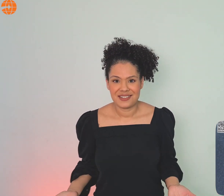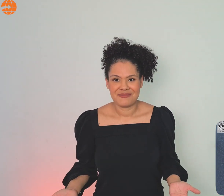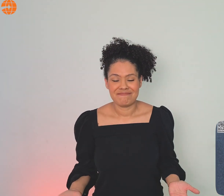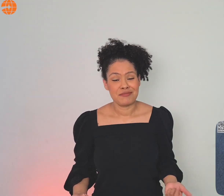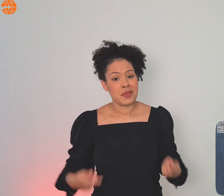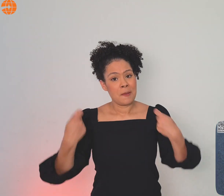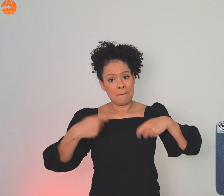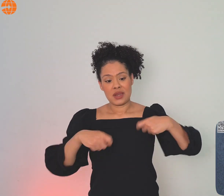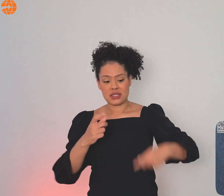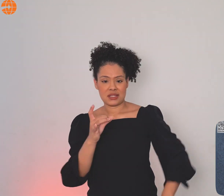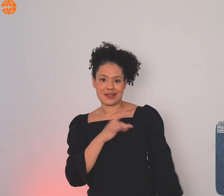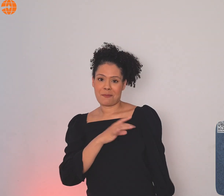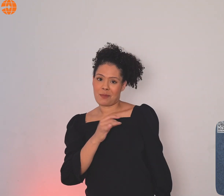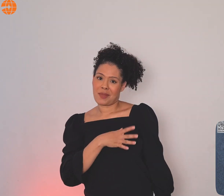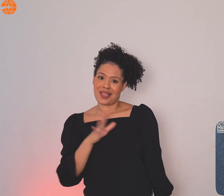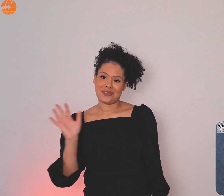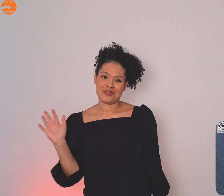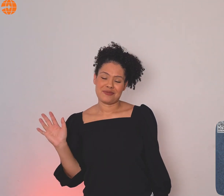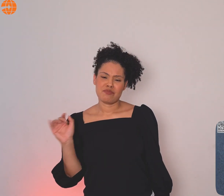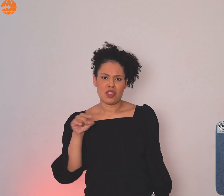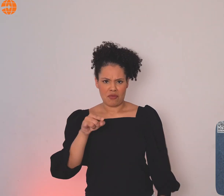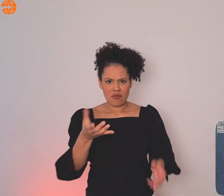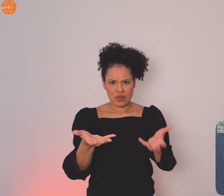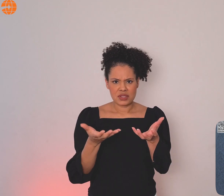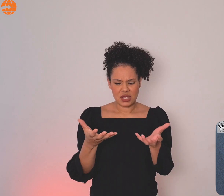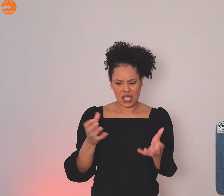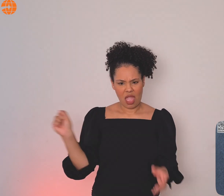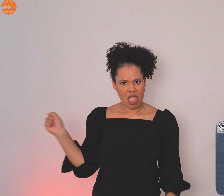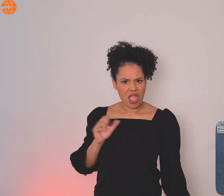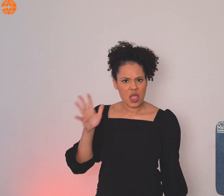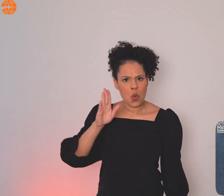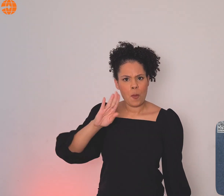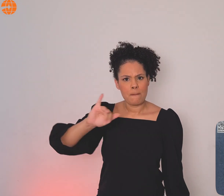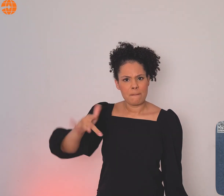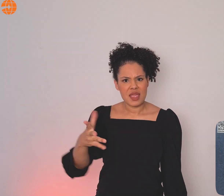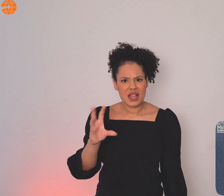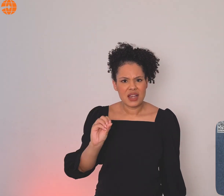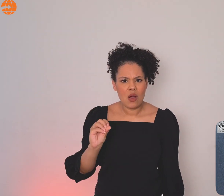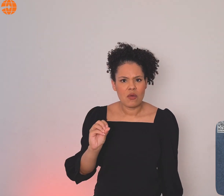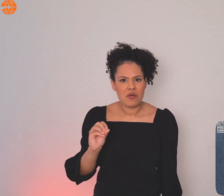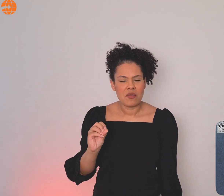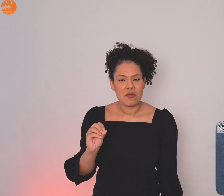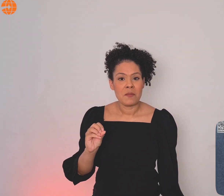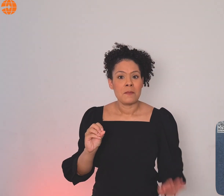O que você acha? Ser um bilionário, mas o coração mais bilionário do que o seu bolso.